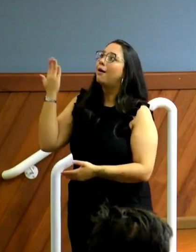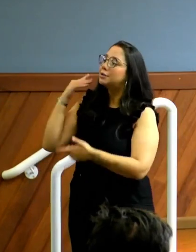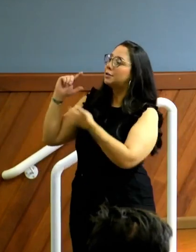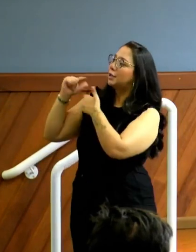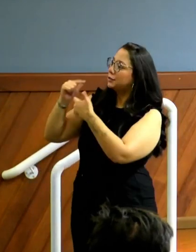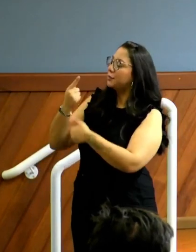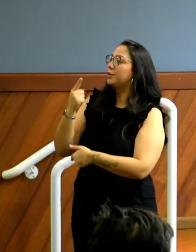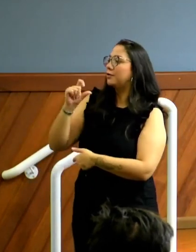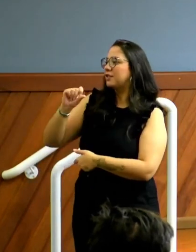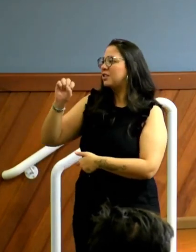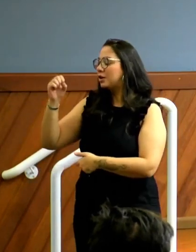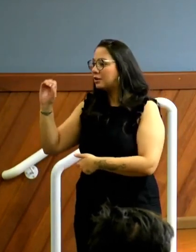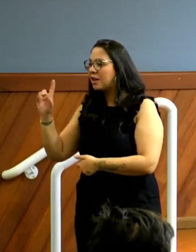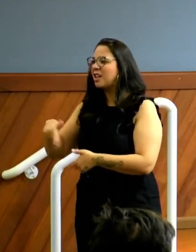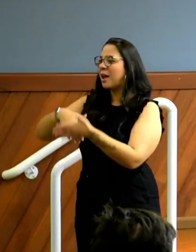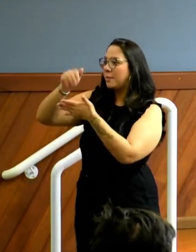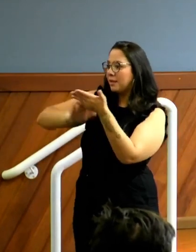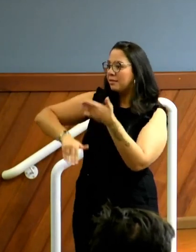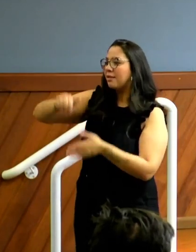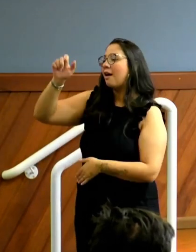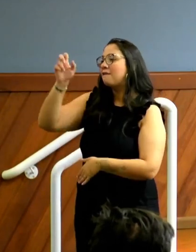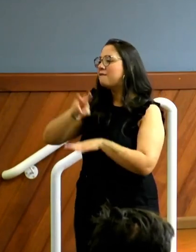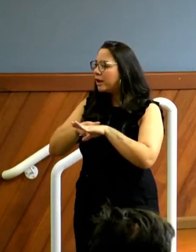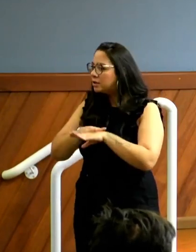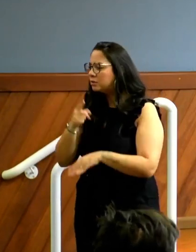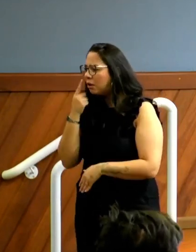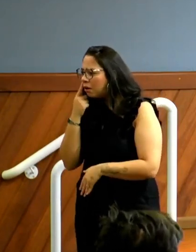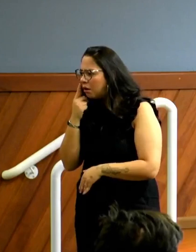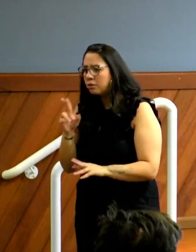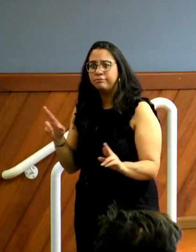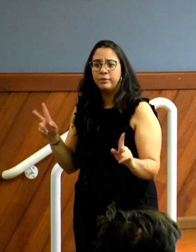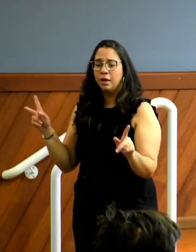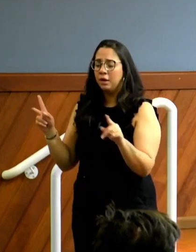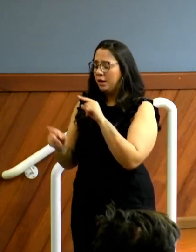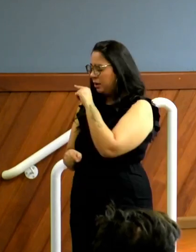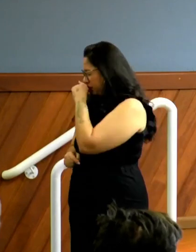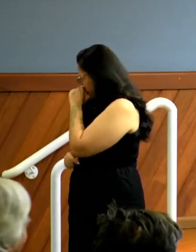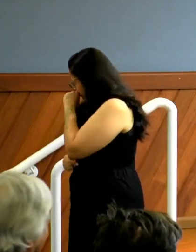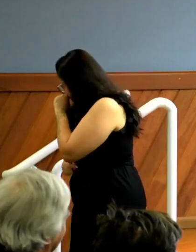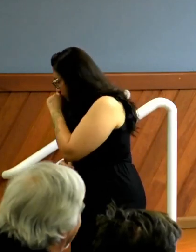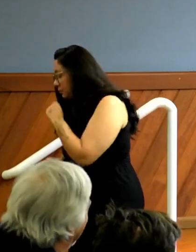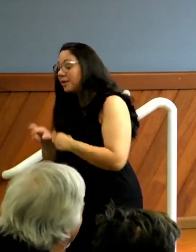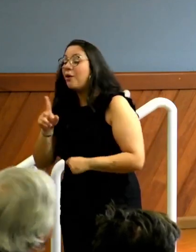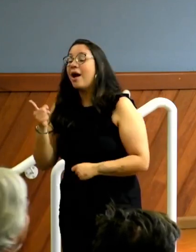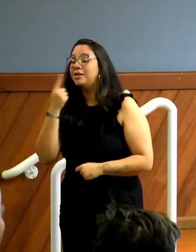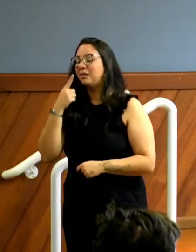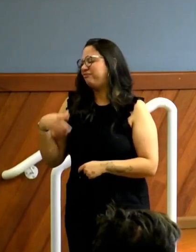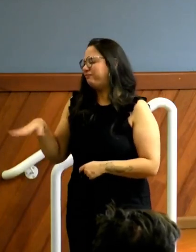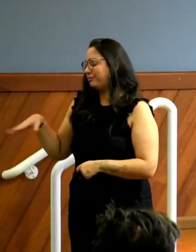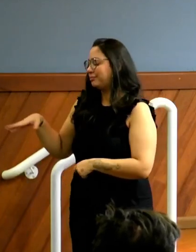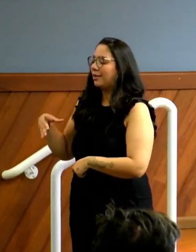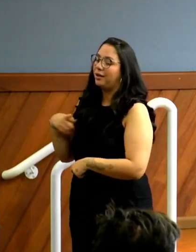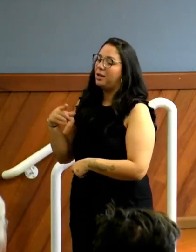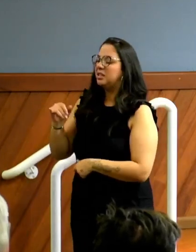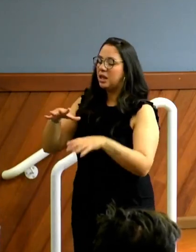nos anos 80 pintar as paredes de verde, não sei o que, não sei o que lá. Olha aqui quantos problemas que tem também. Não é só, ah, tá ali, se precisar